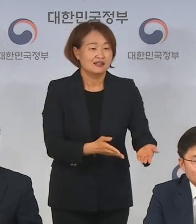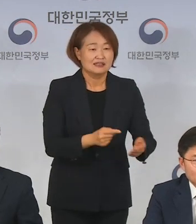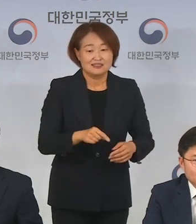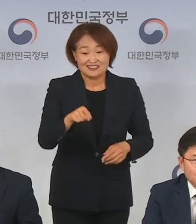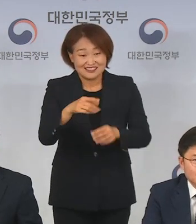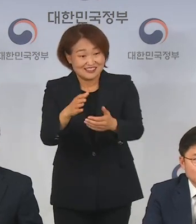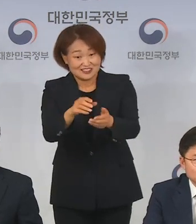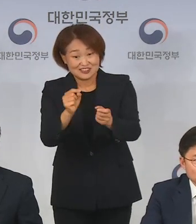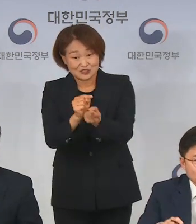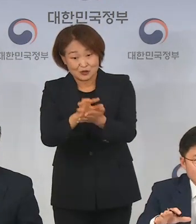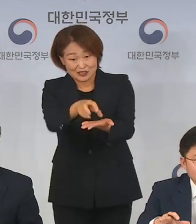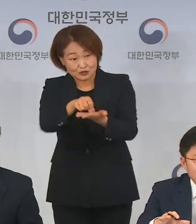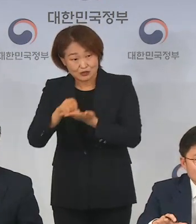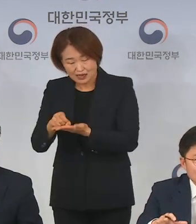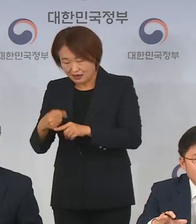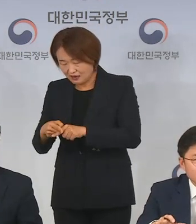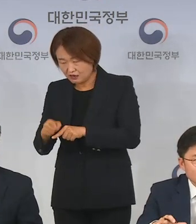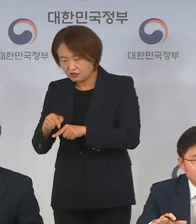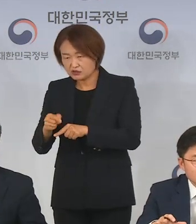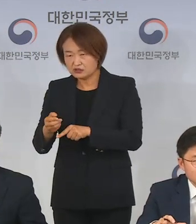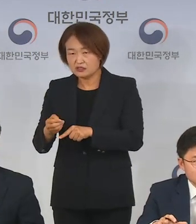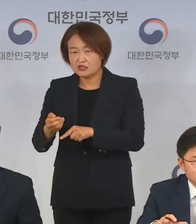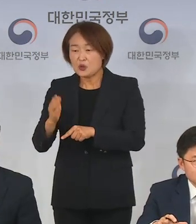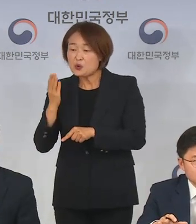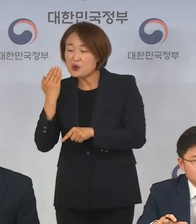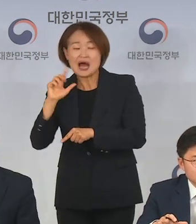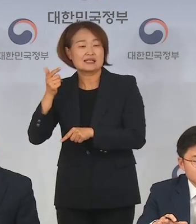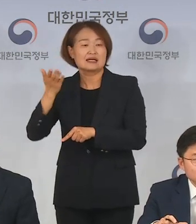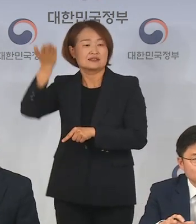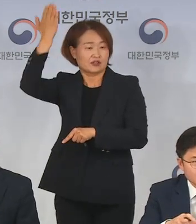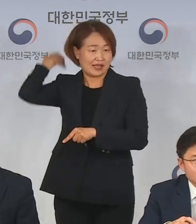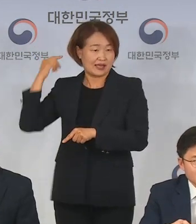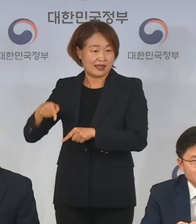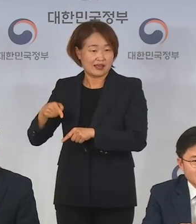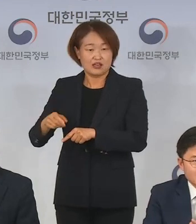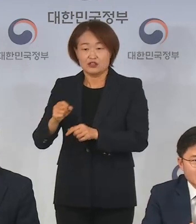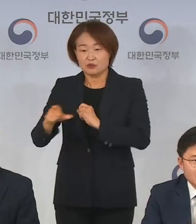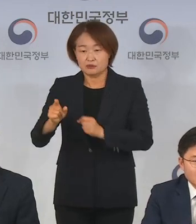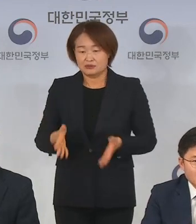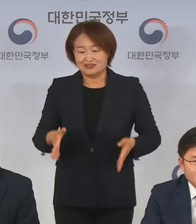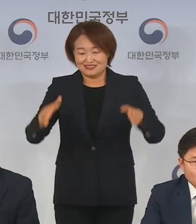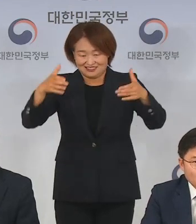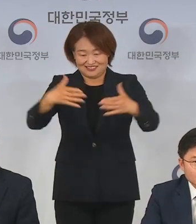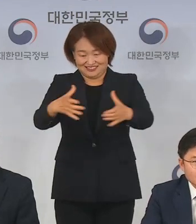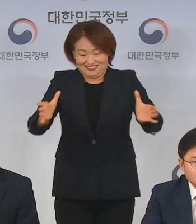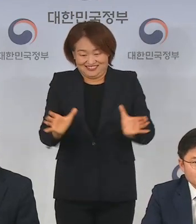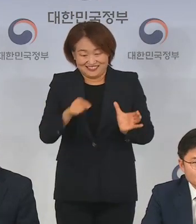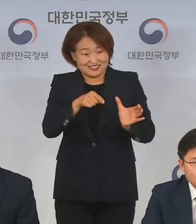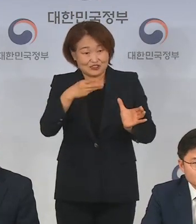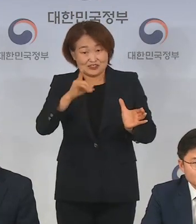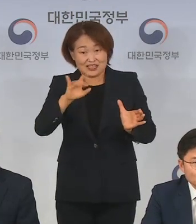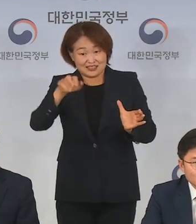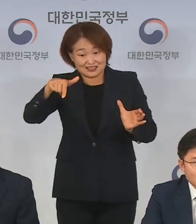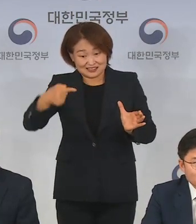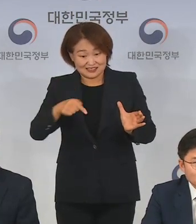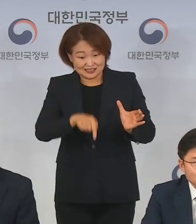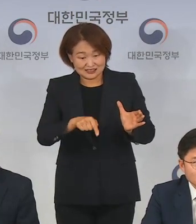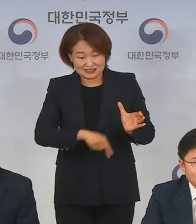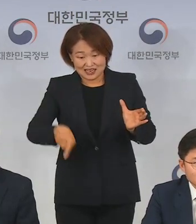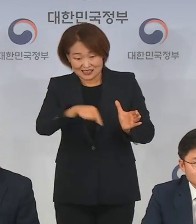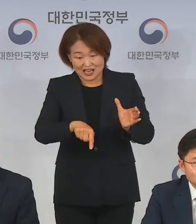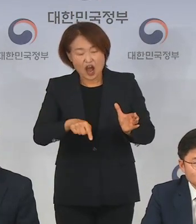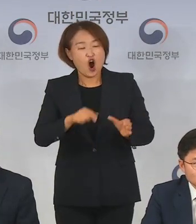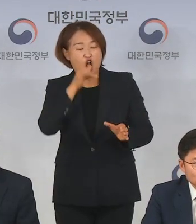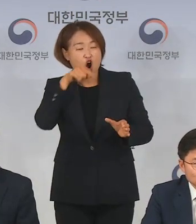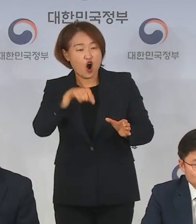않고요. 기본적으로 탱크에 보관되어 있는 시료들이기 때문에 거기에서 시료의